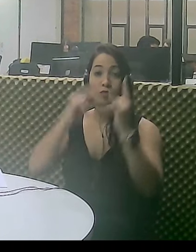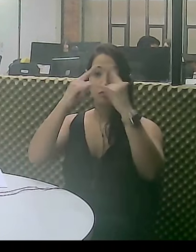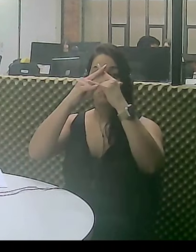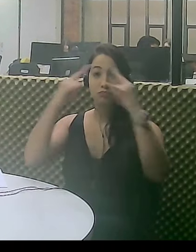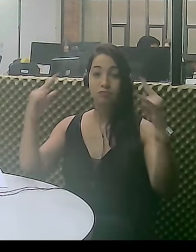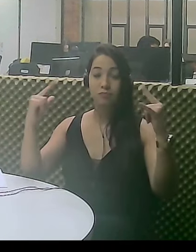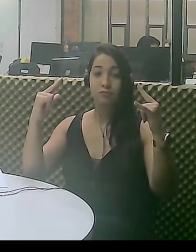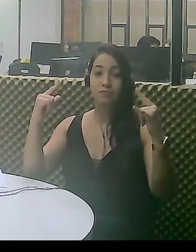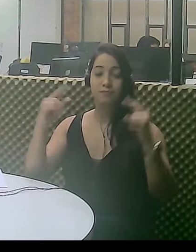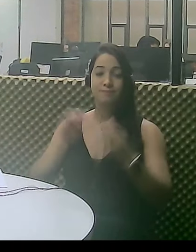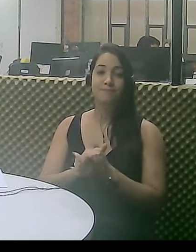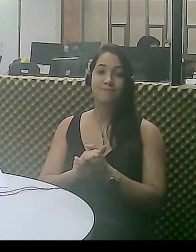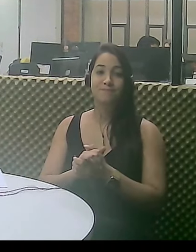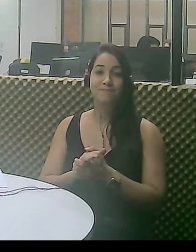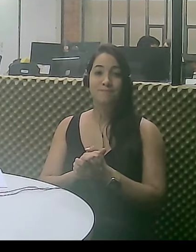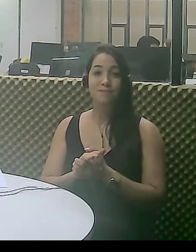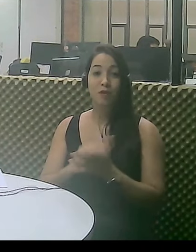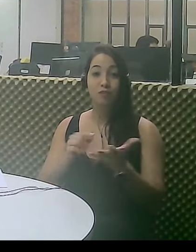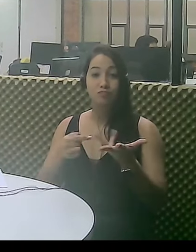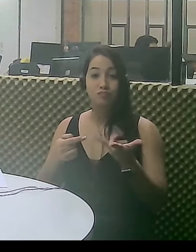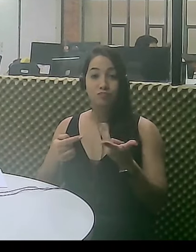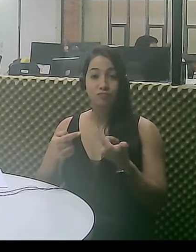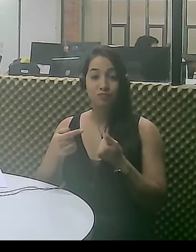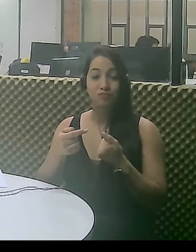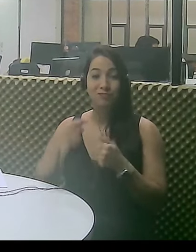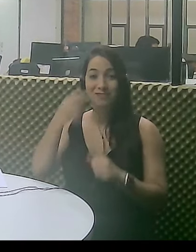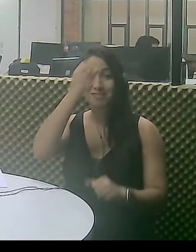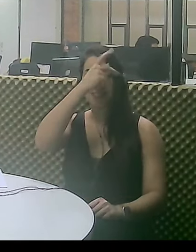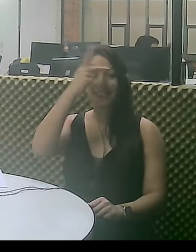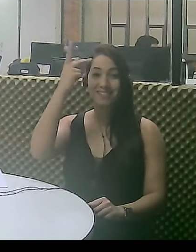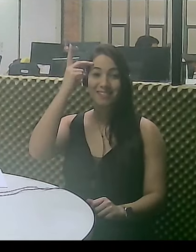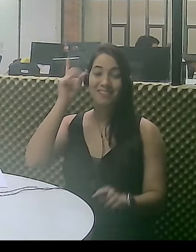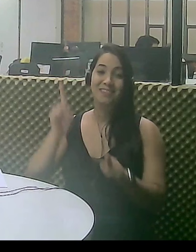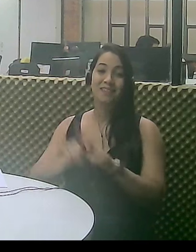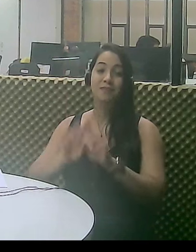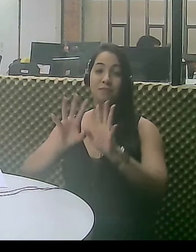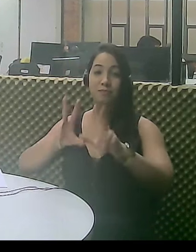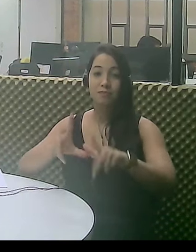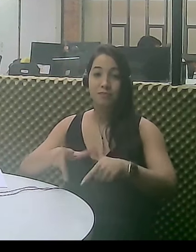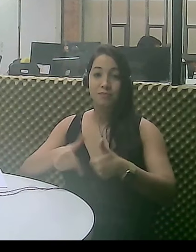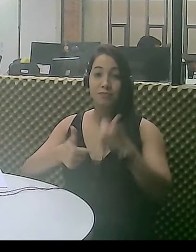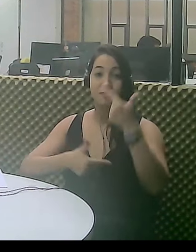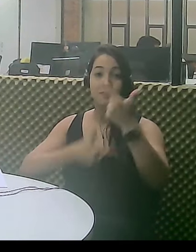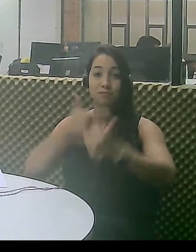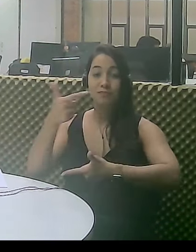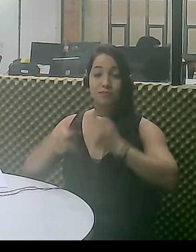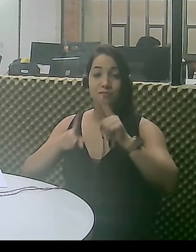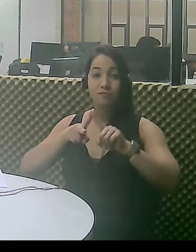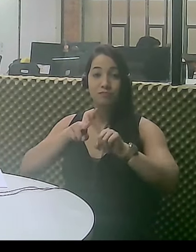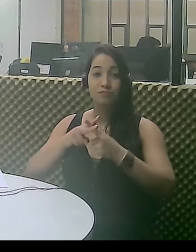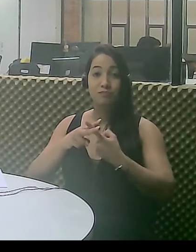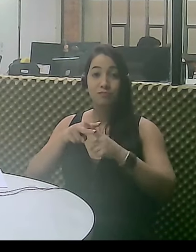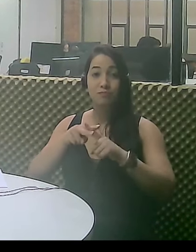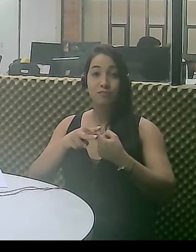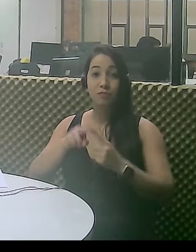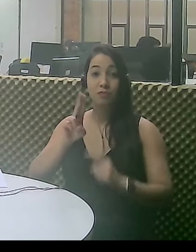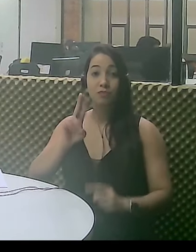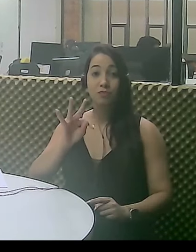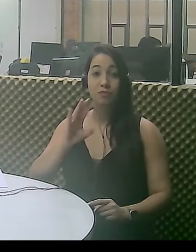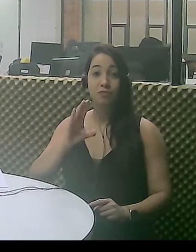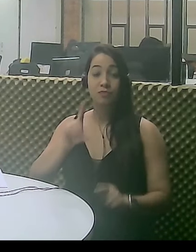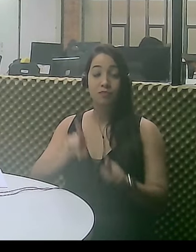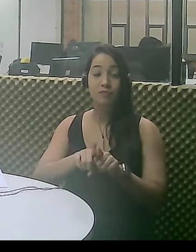do ginásio. Além destes equipamentos, a Prefeitura ainda fez melhorias e serviços de manutenção no TC e